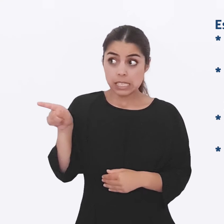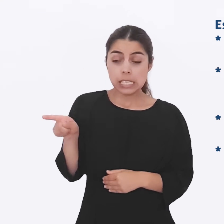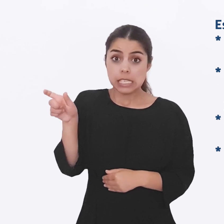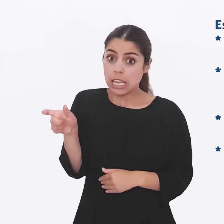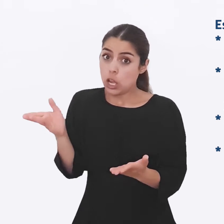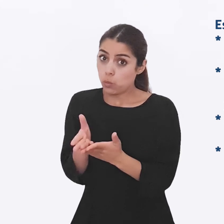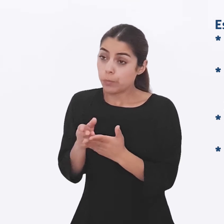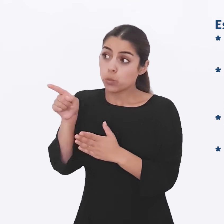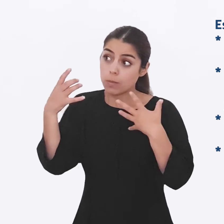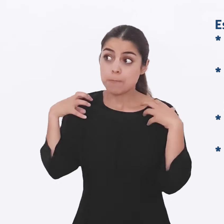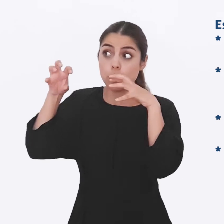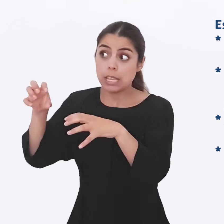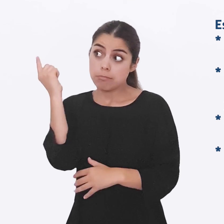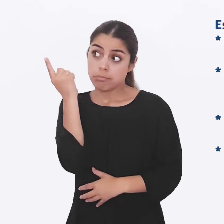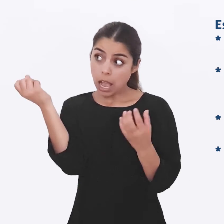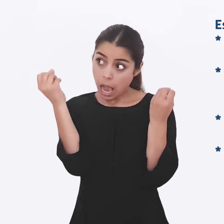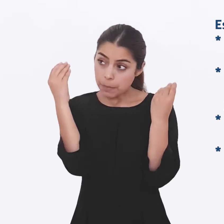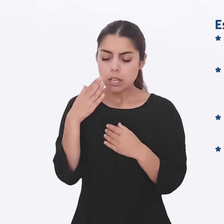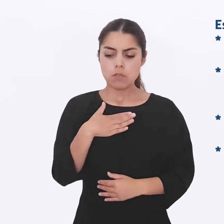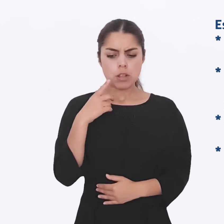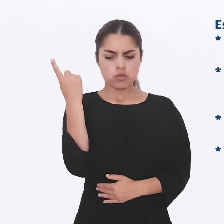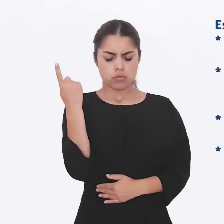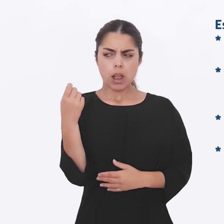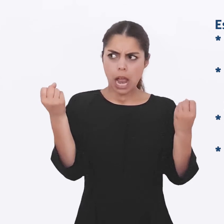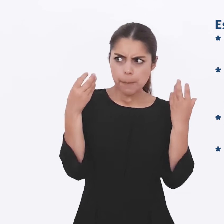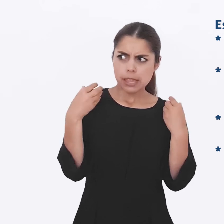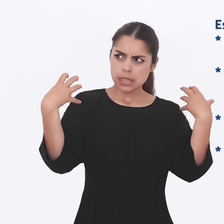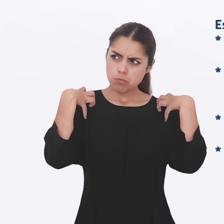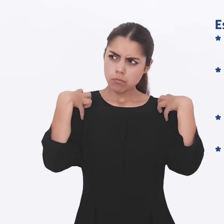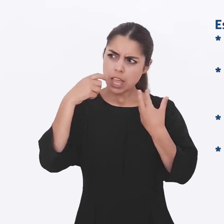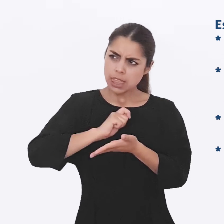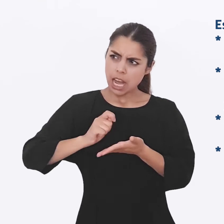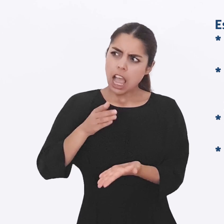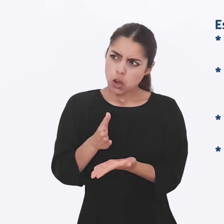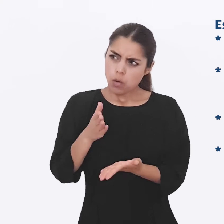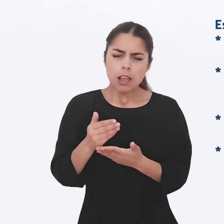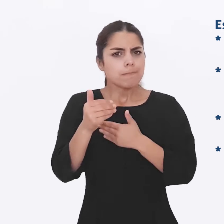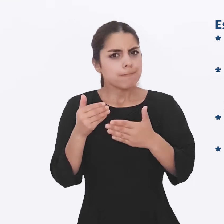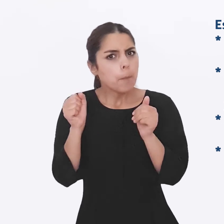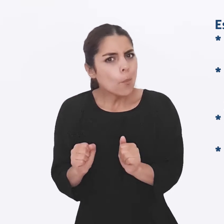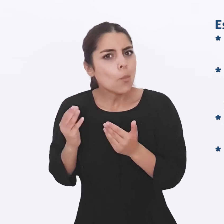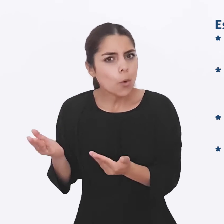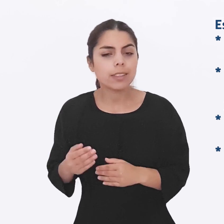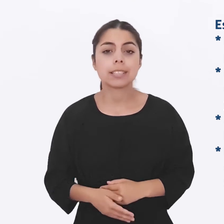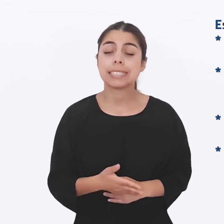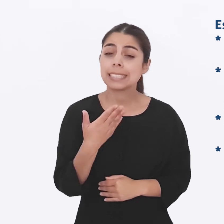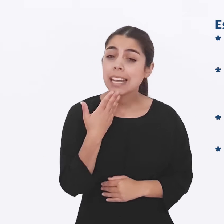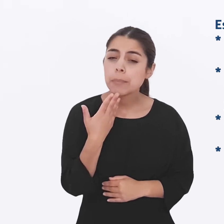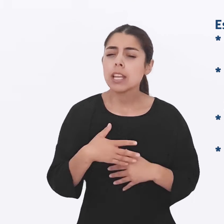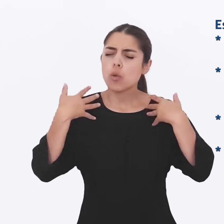al estudiante protagonista de su aprendizaje, promoviendo la autonomía frente a sus tareas escolares de acuerdo con su etapa de desarrollo. Y